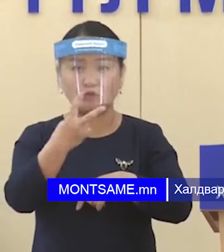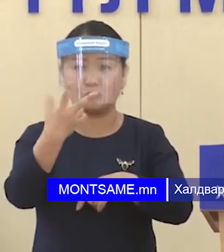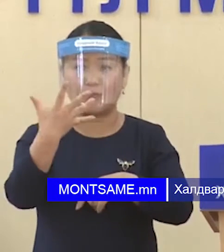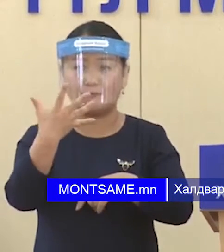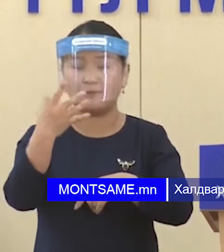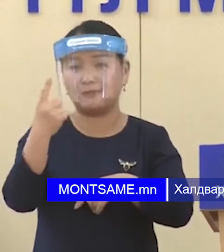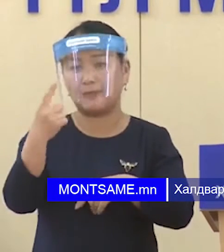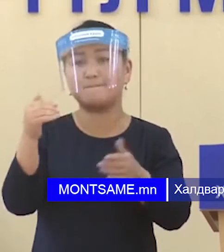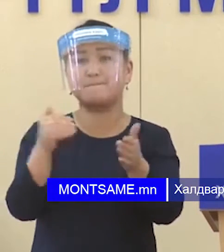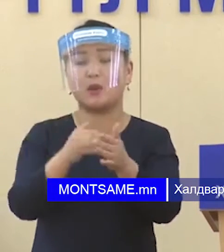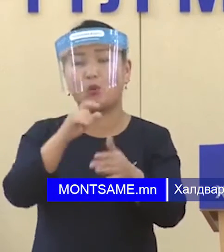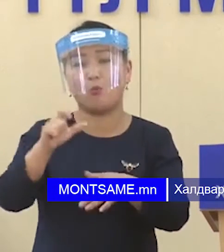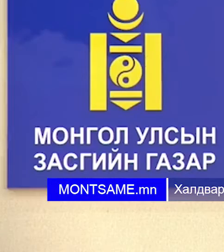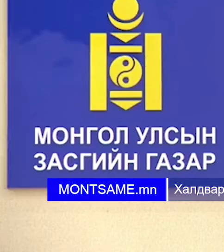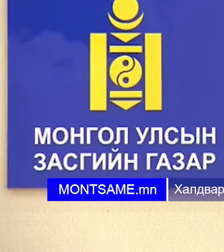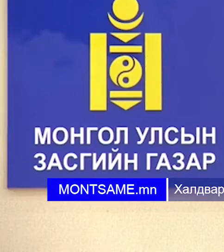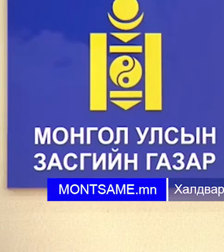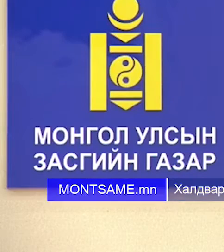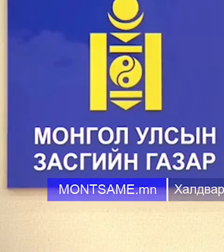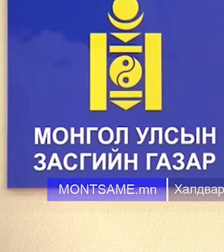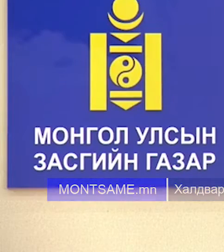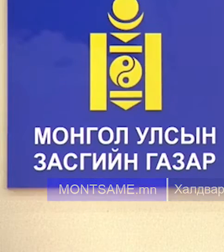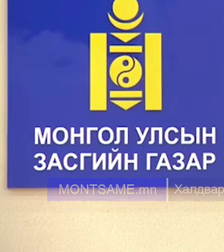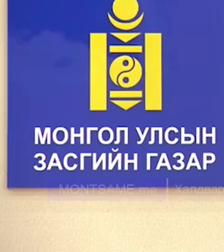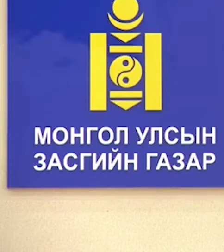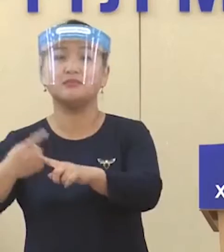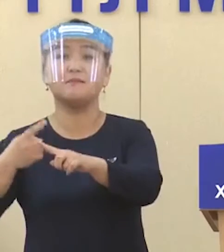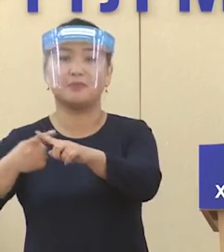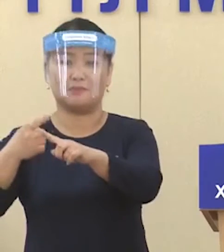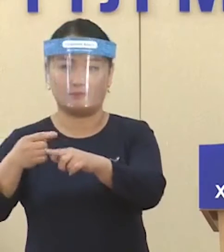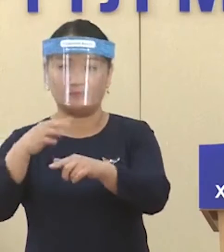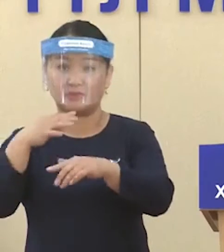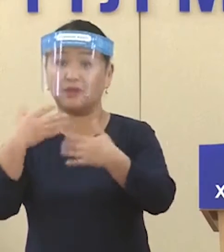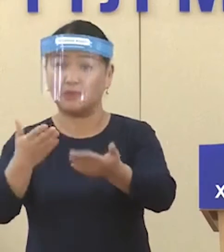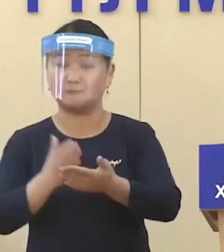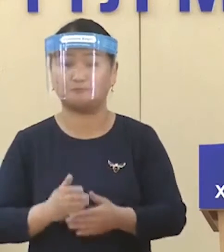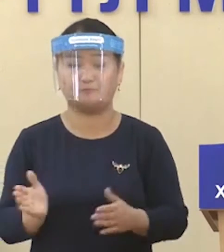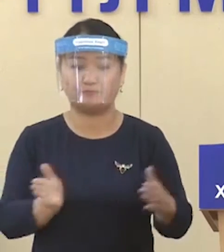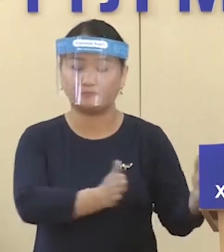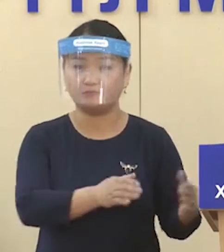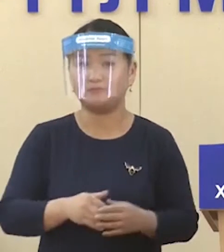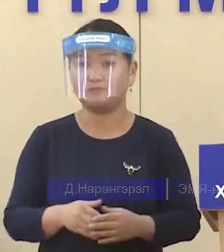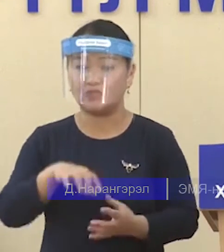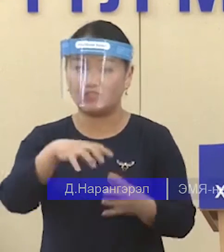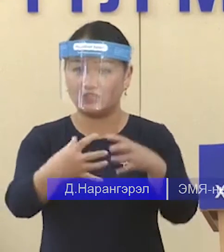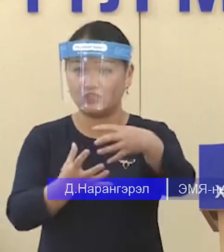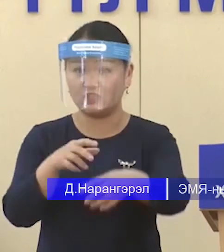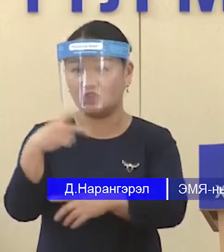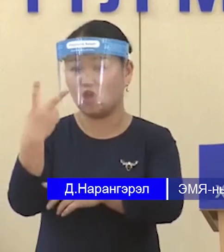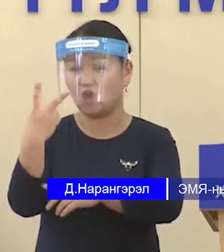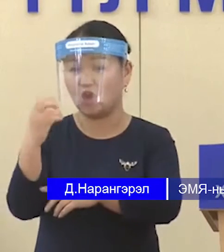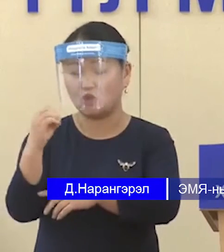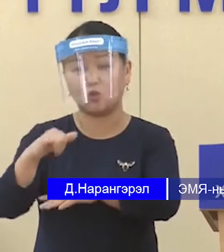өглөө. Сүүлийн 24 цагийн дотор 92,000 хүн шинээр халдвар авч 3,000 гаруй хүн нас барсан байна. За ингээд дэлхийн 20 гаруй